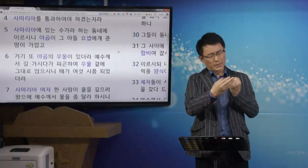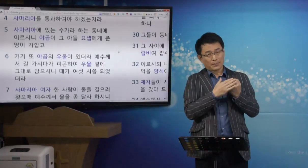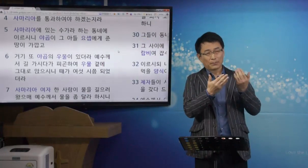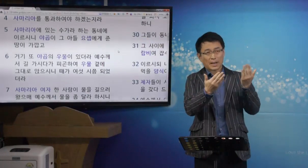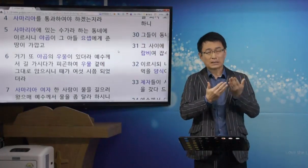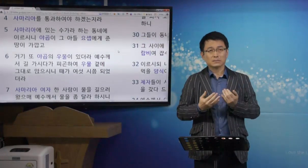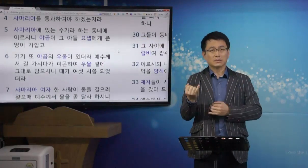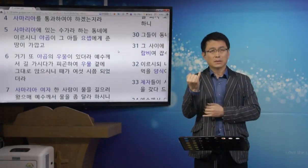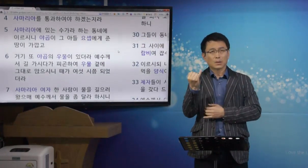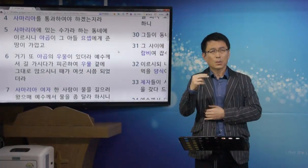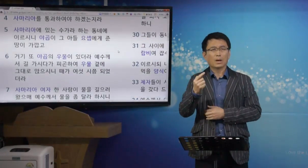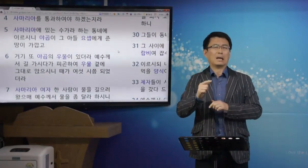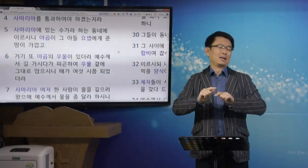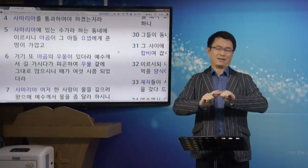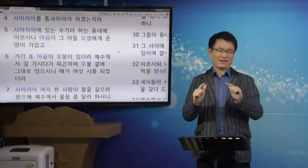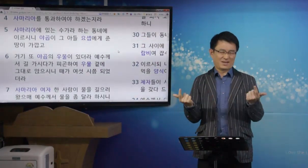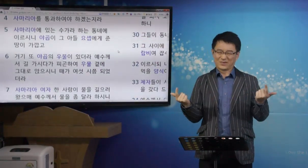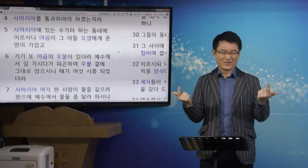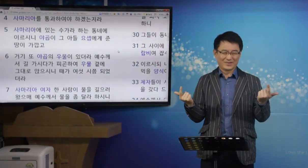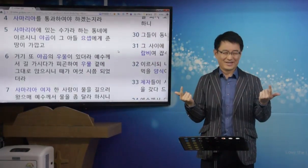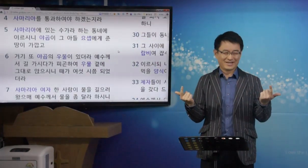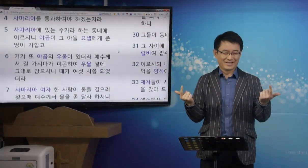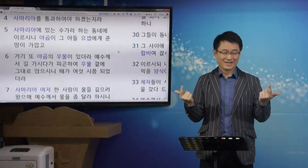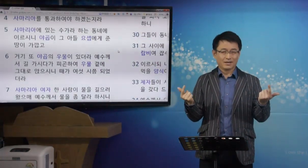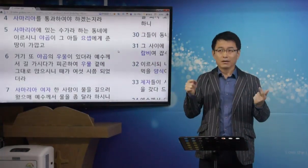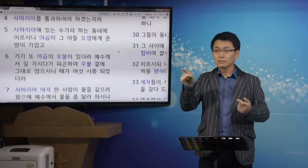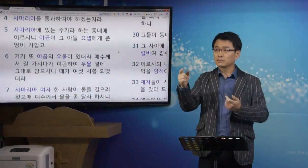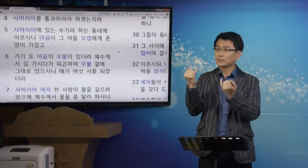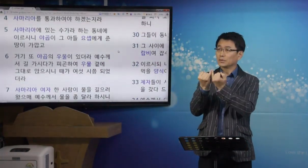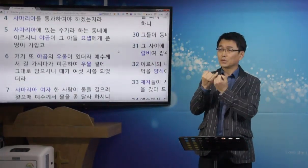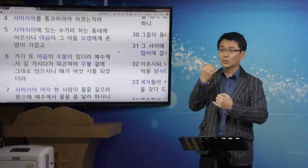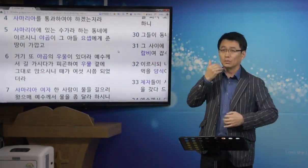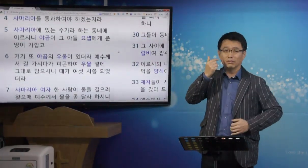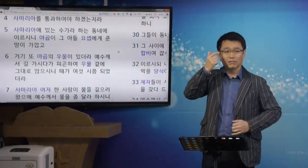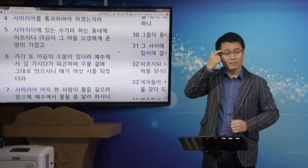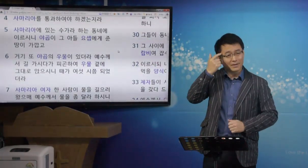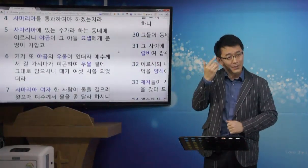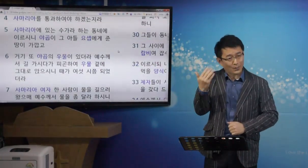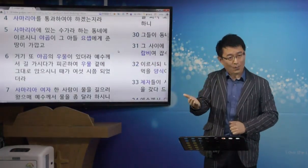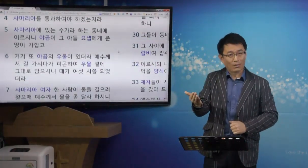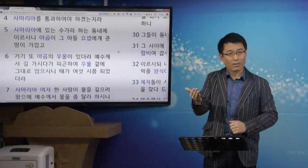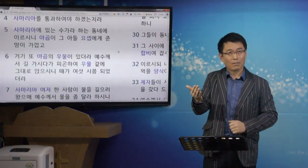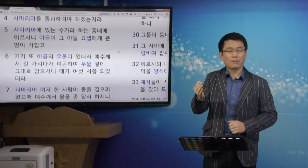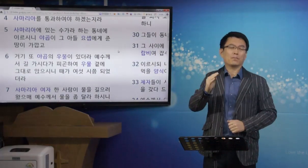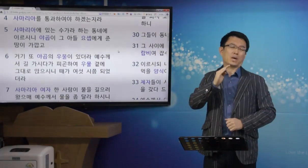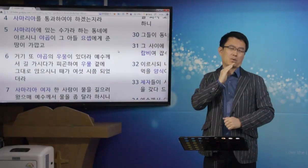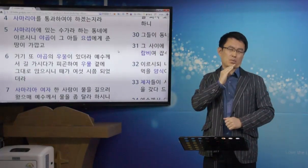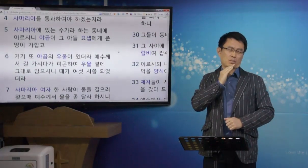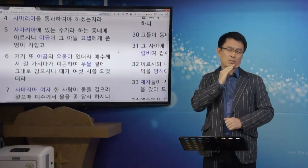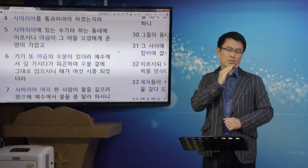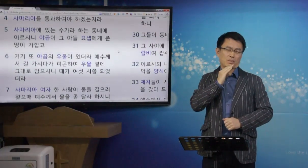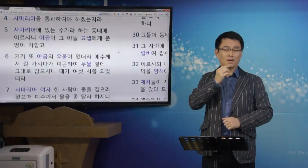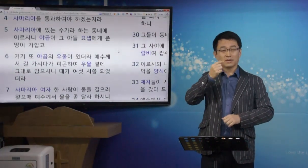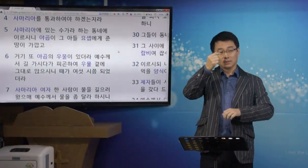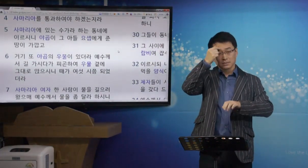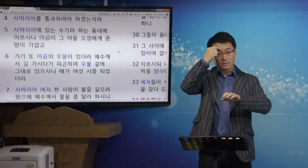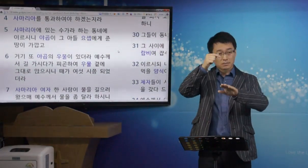마을에 무시받는 차별받는 여인도 아닌 것 같습니다. 그 여인은 도대체 누구일까? 바로